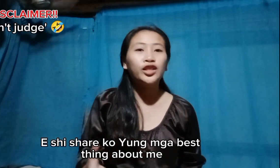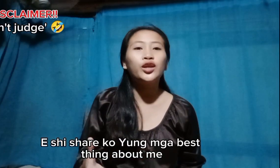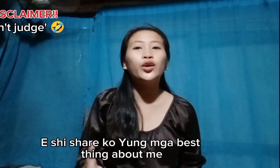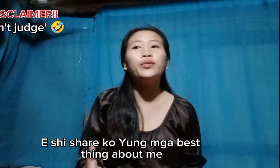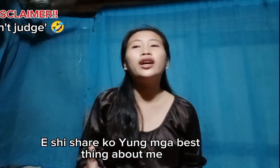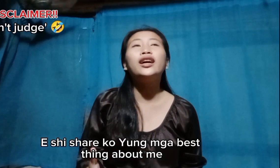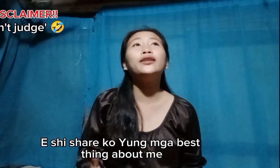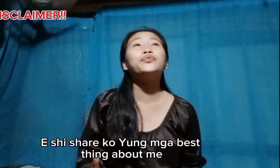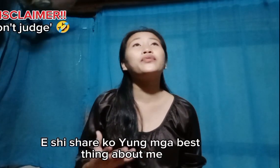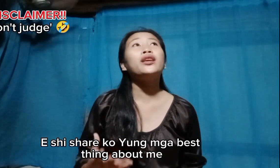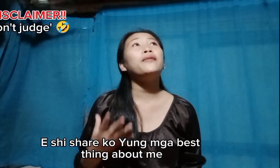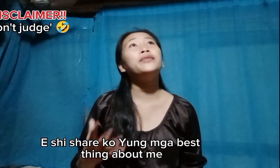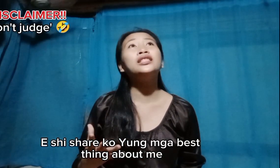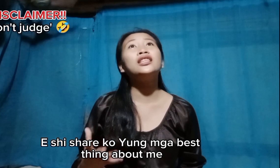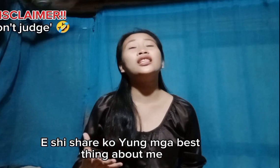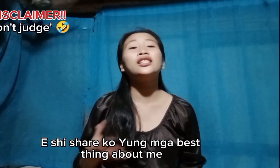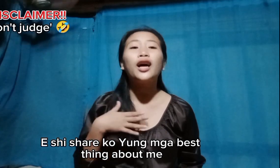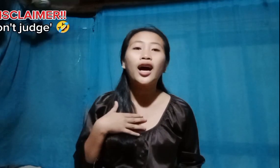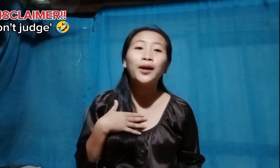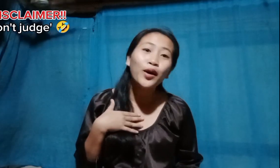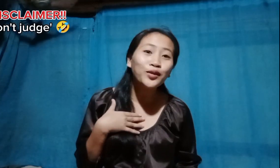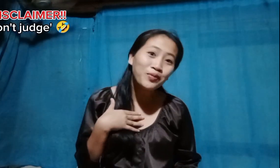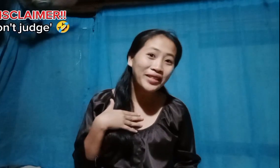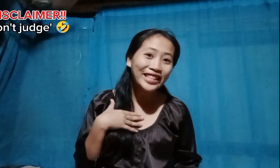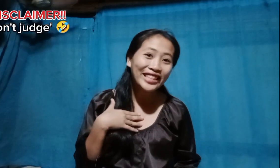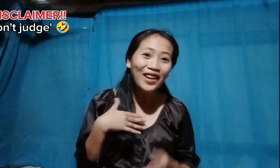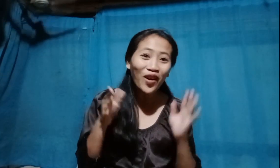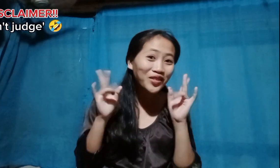i-share ko yung mga best things about me.